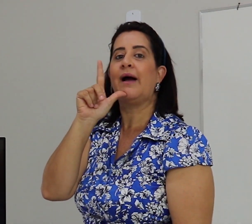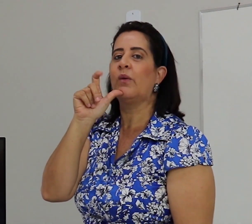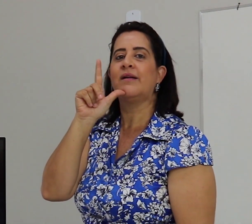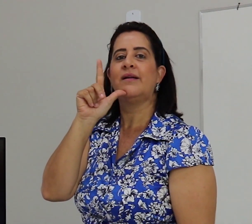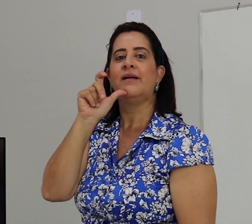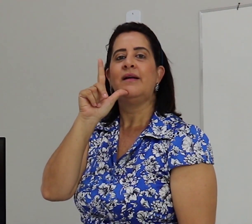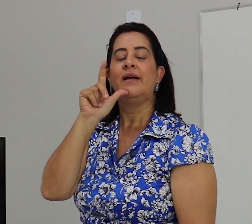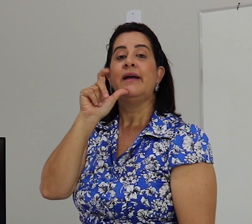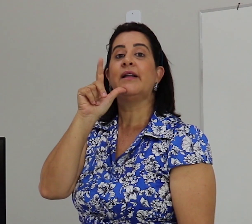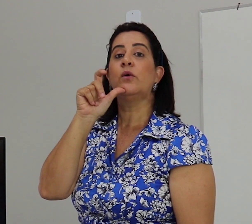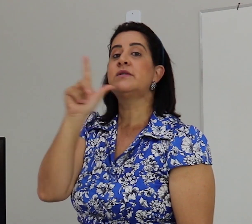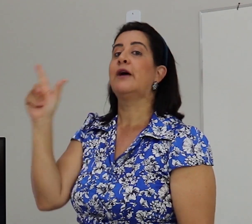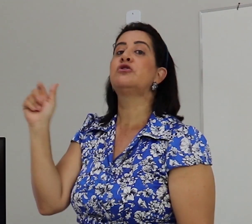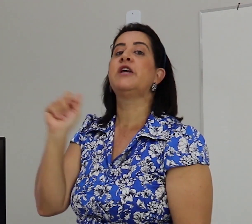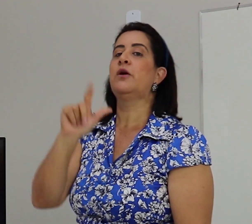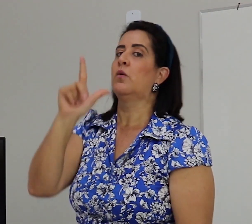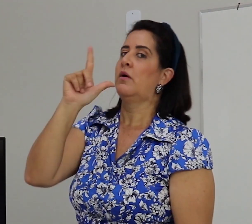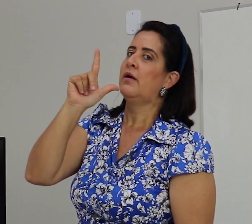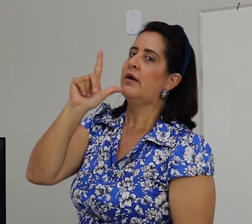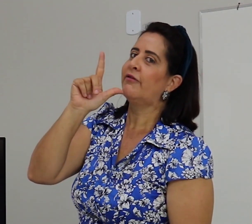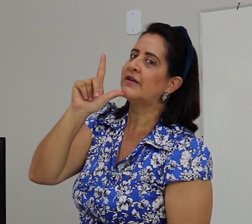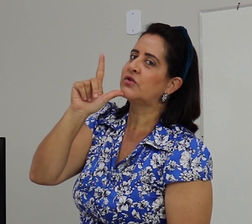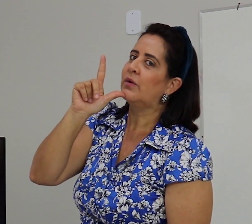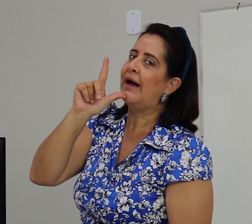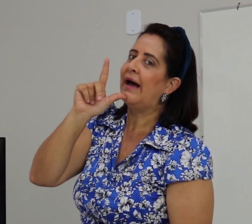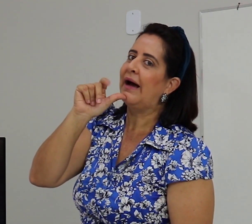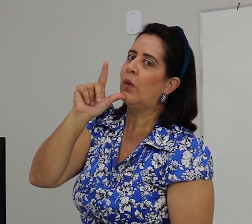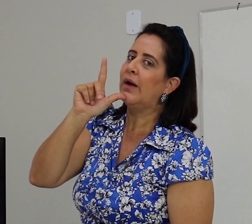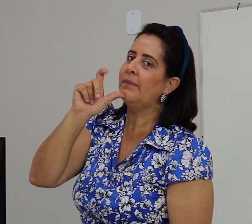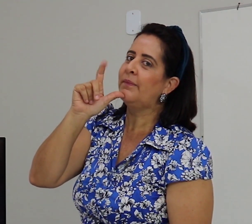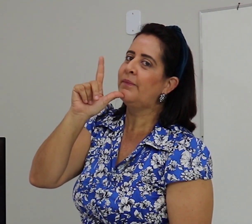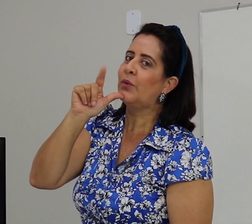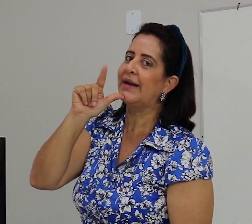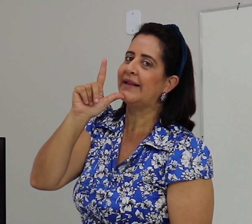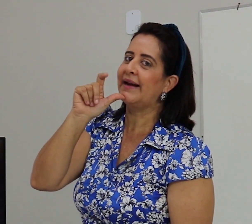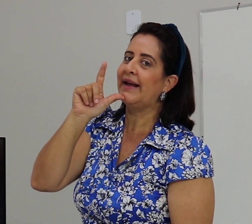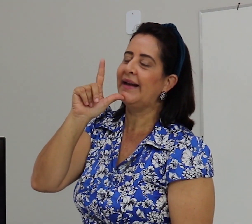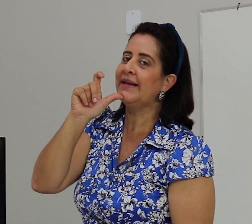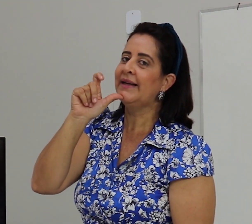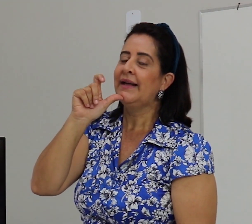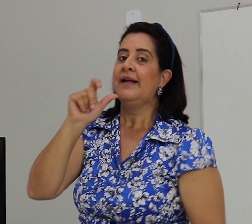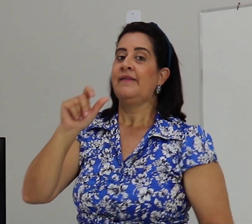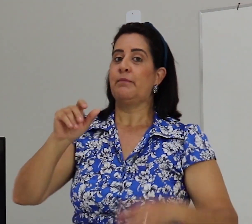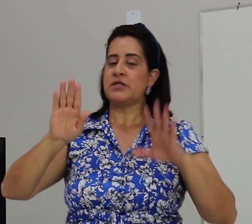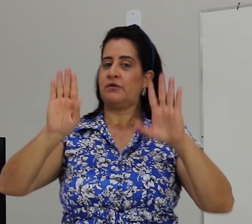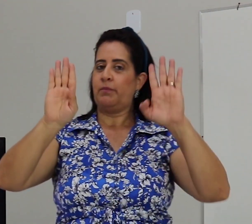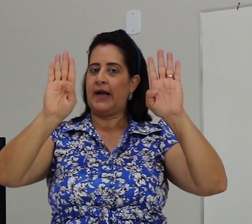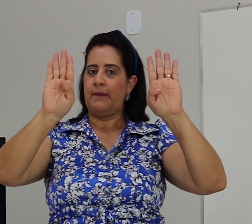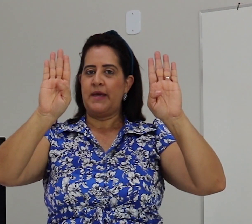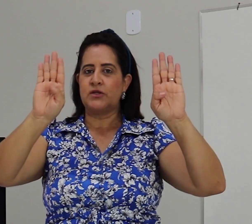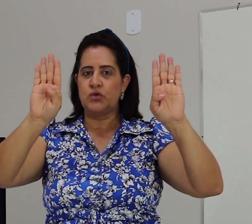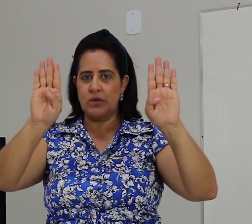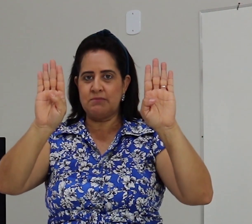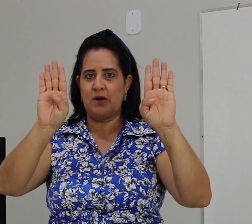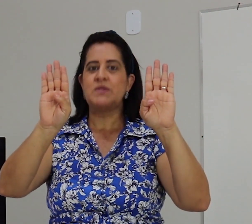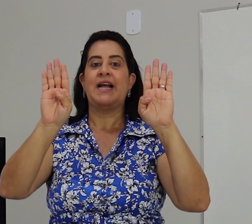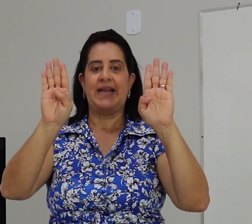água. Então o sinal de rio, eu faço água com a letra L, depois eu vou pegar minhas duas mãos na